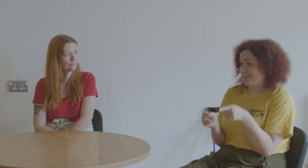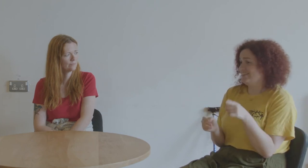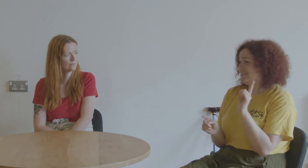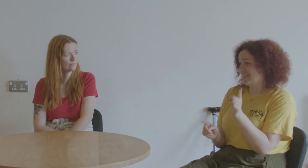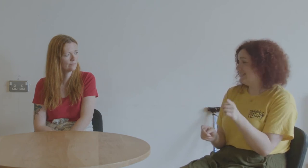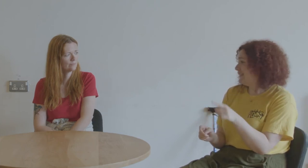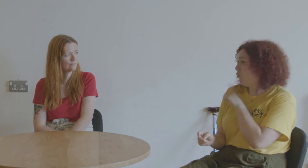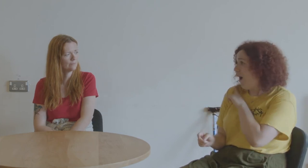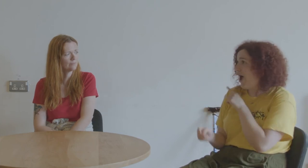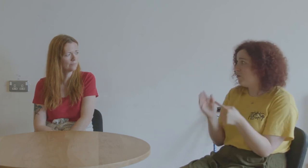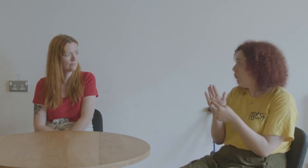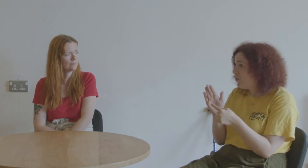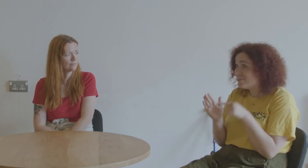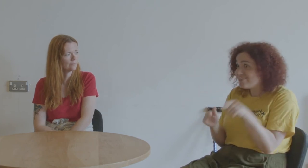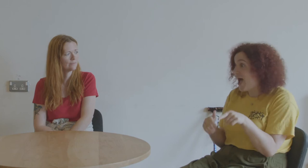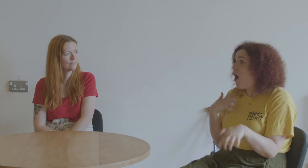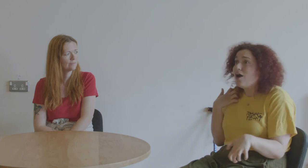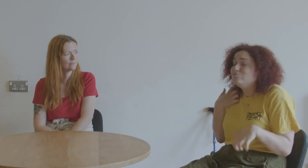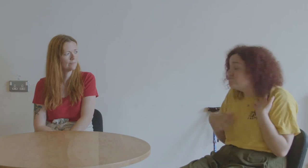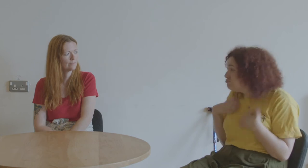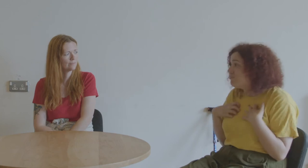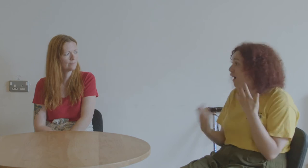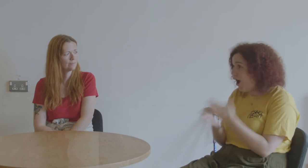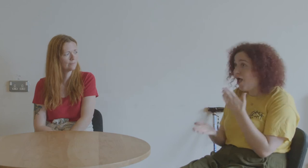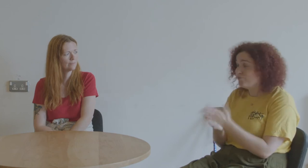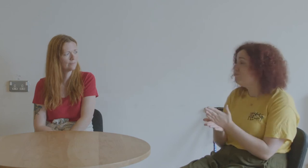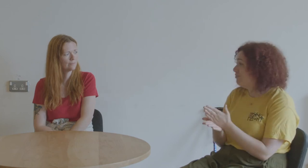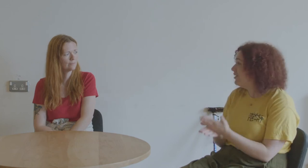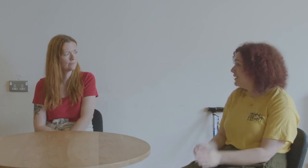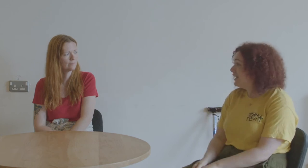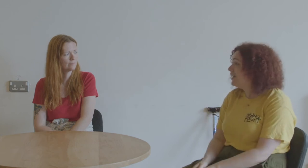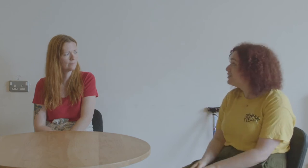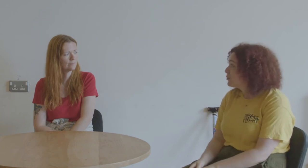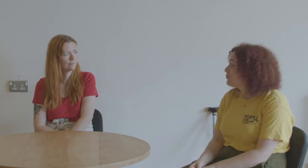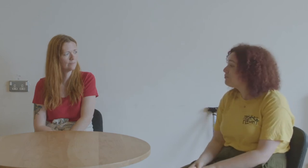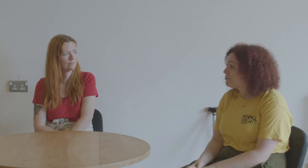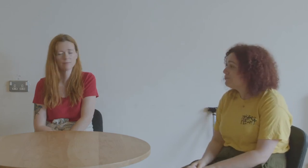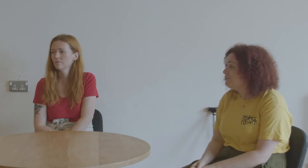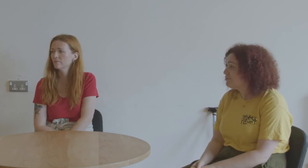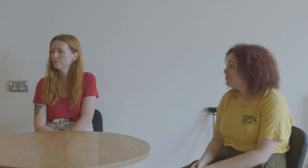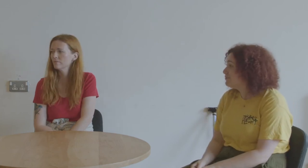dwylliant sy'n gan ddyn nhw. A dwi'n meddwl fi'n bloch dod yn orden.